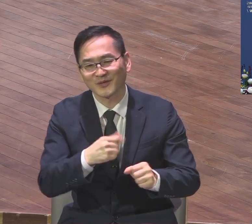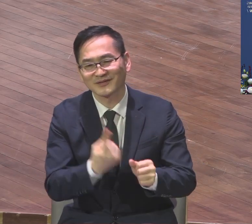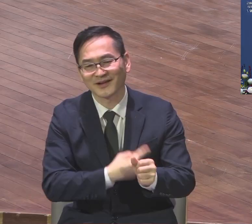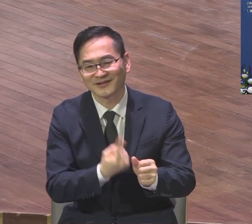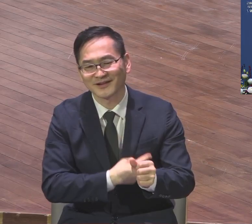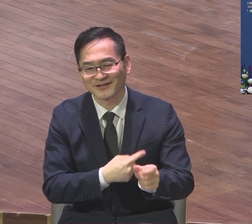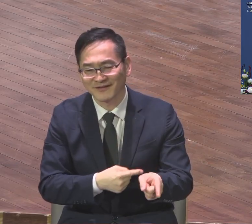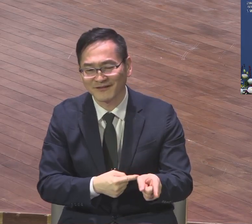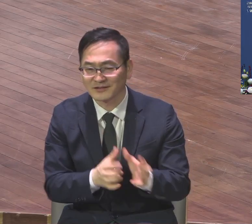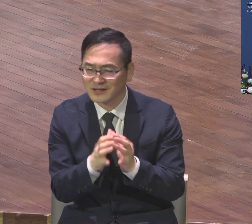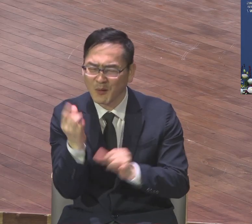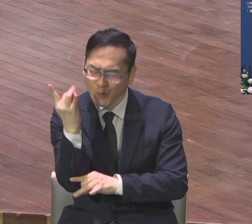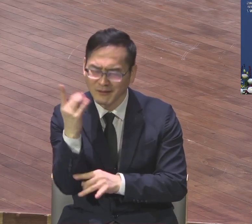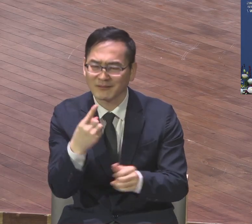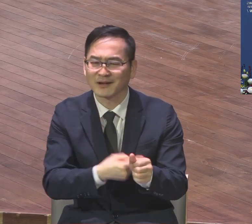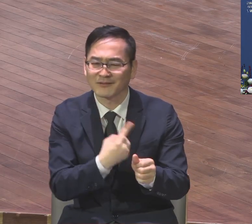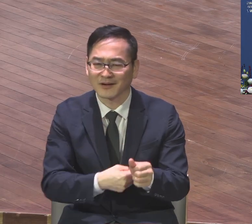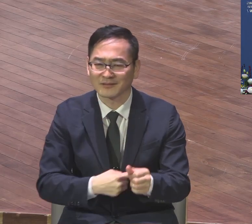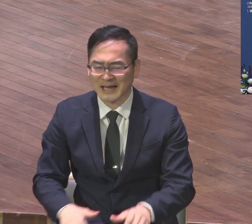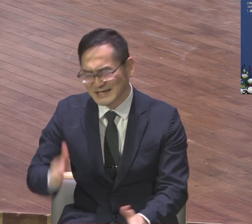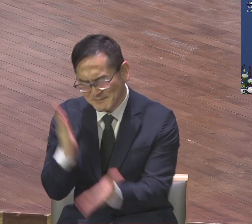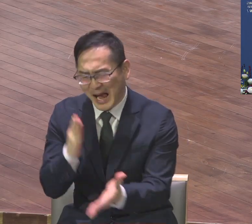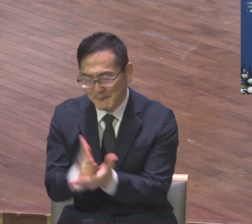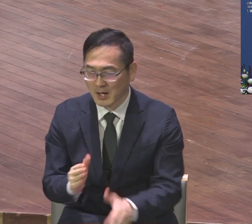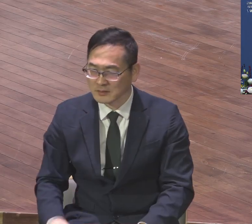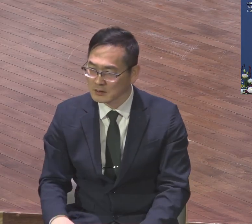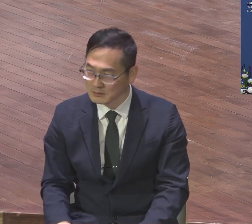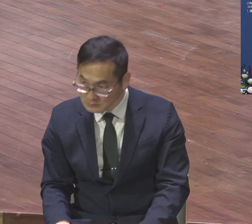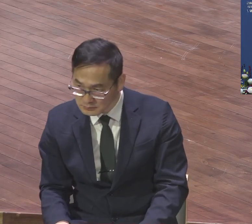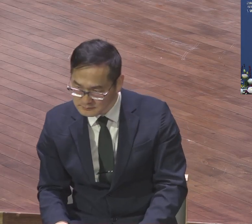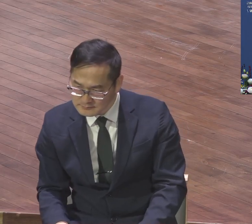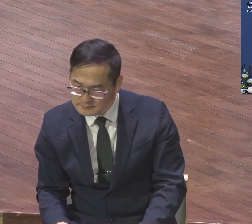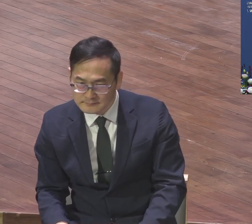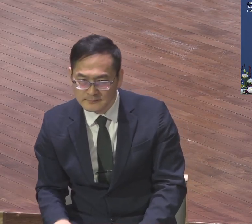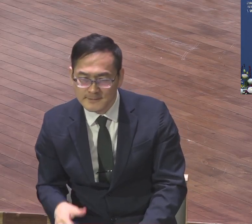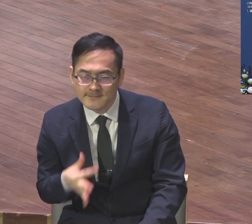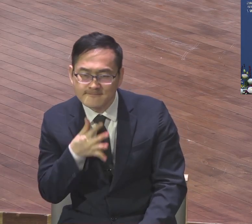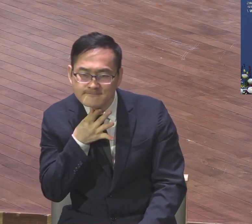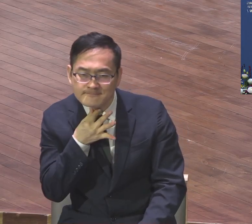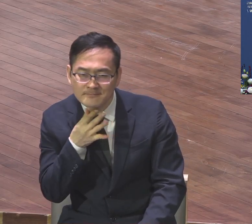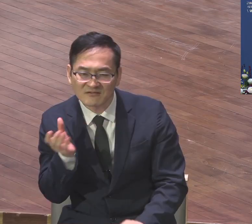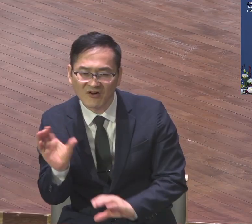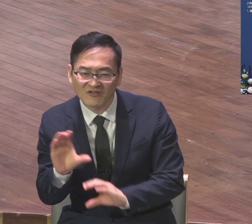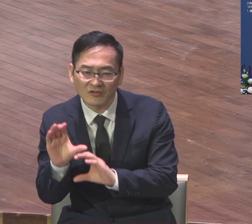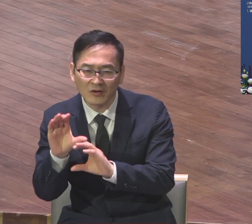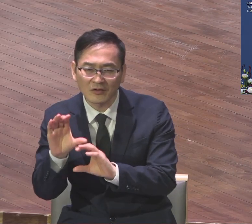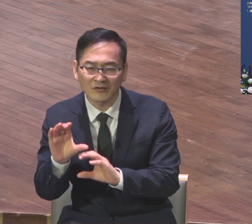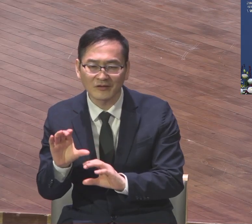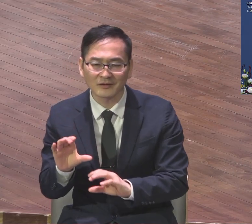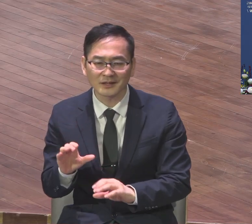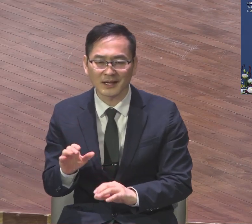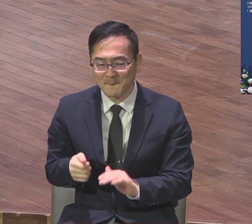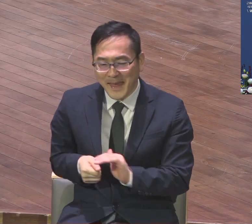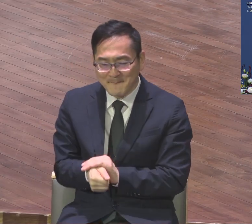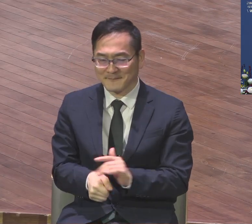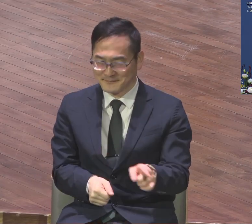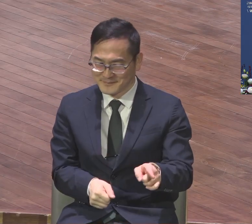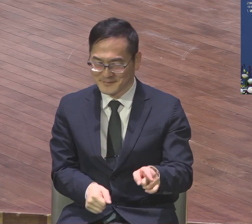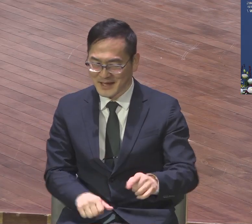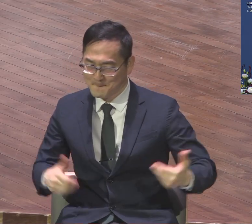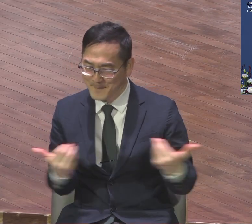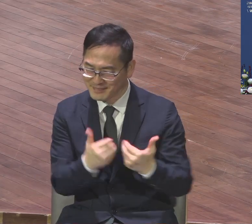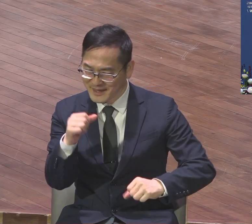겁니다. 이걸 파고들어 가지고 뱀을 통해서 이 하나님과의 언약, 약속인 선악과를 따먹게